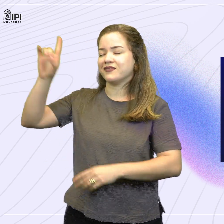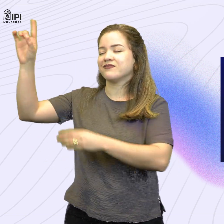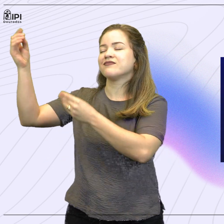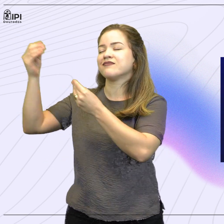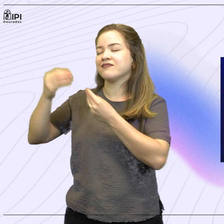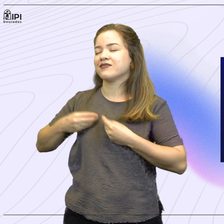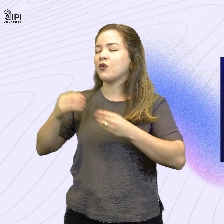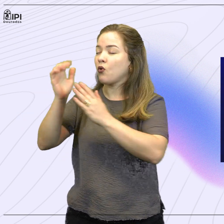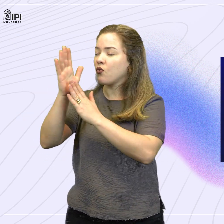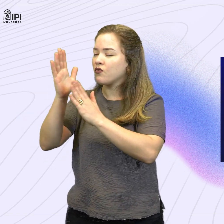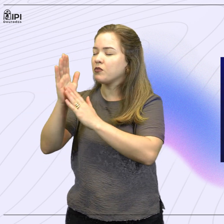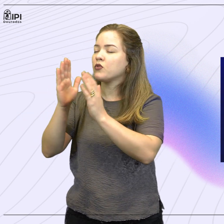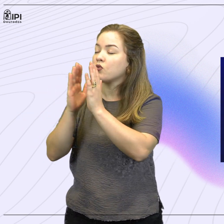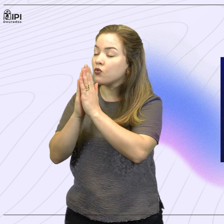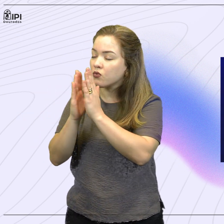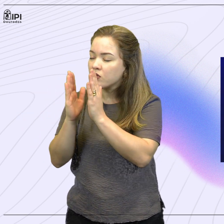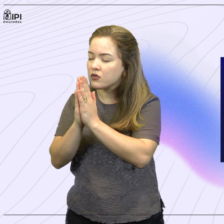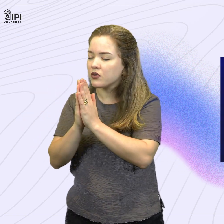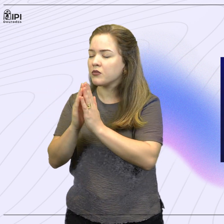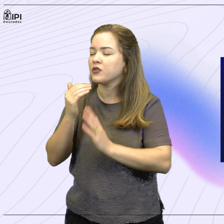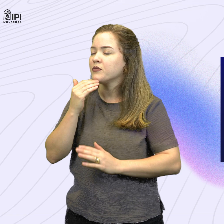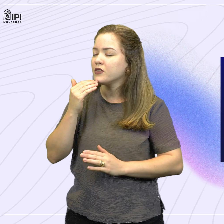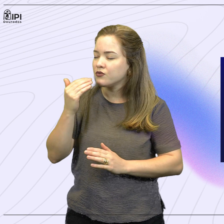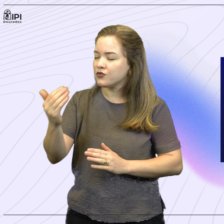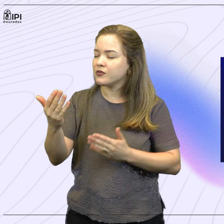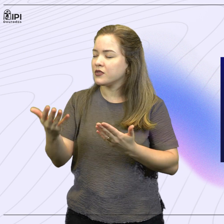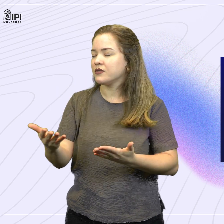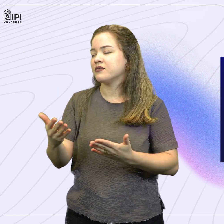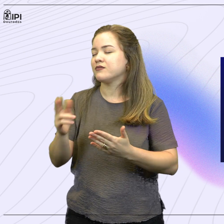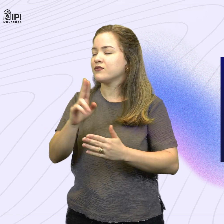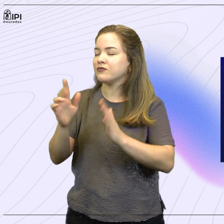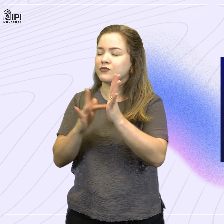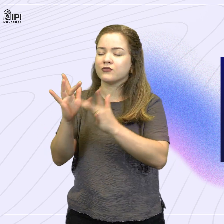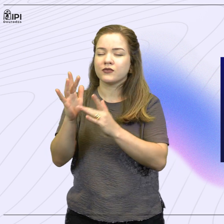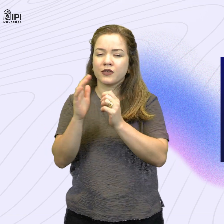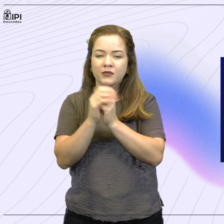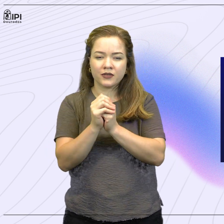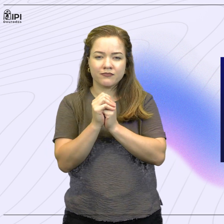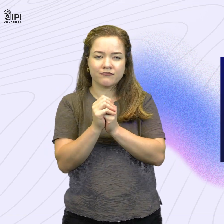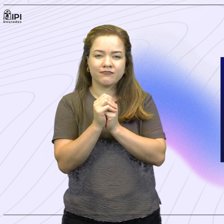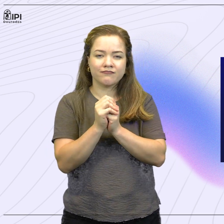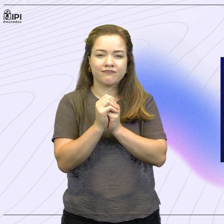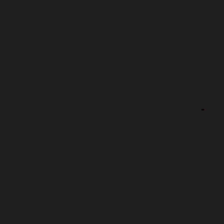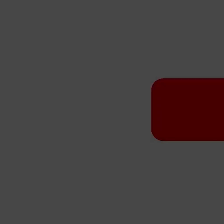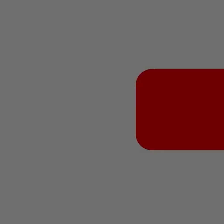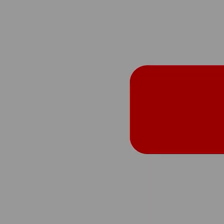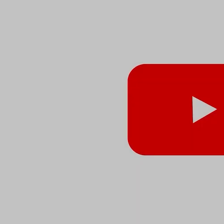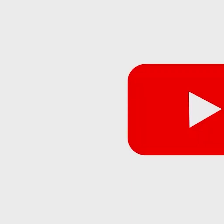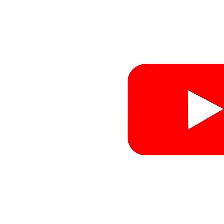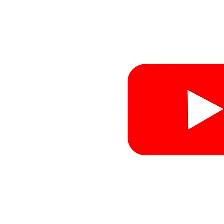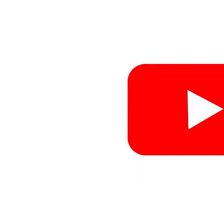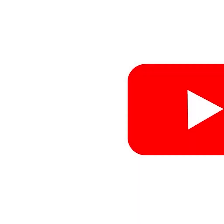louvamos assim, oramos assim e te pedimos assim em Cristo Jesus. Amém. Amém. Você pode se assentar.